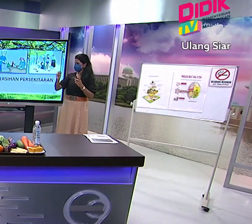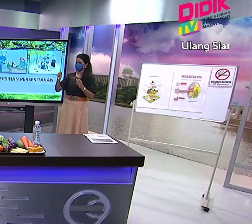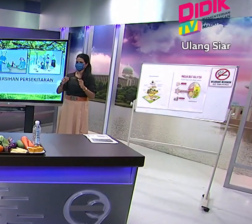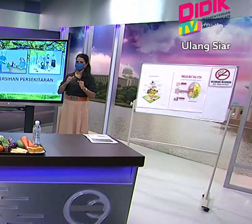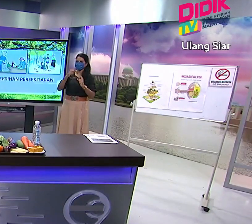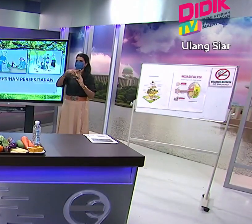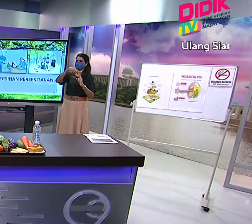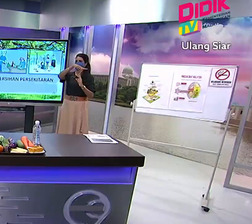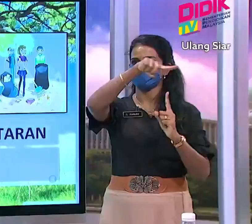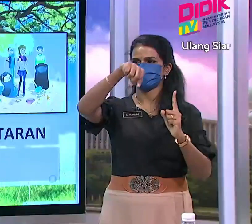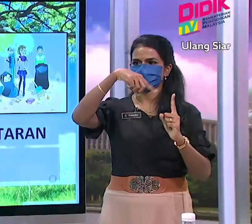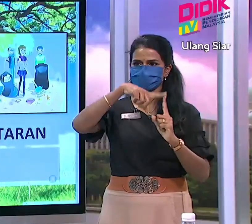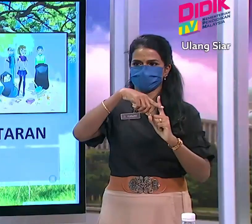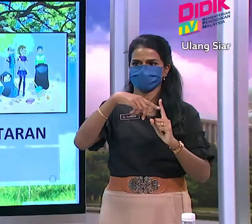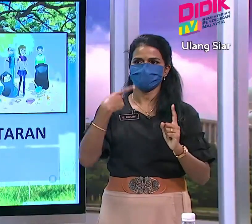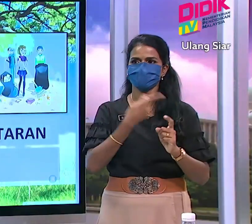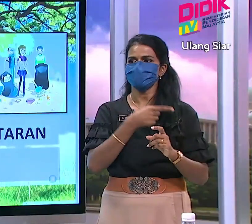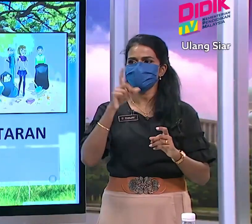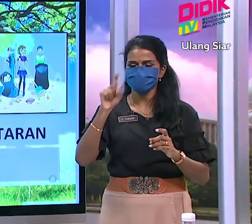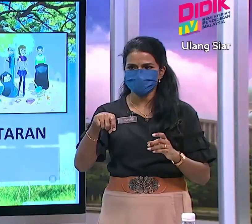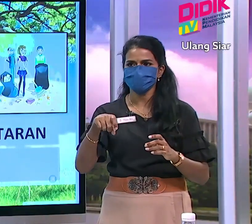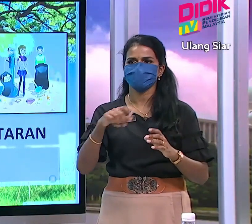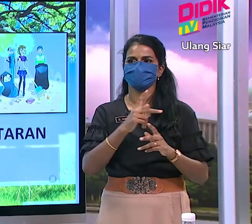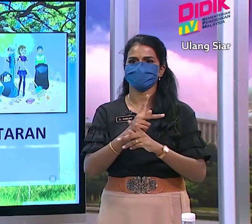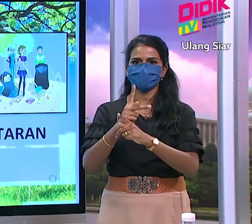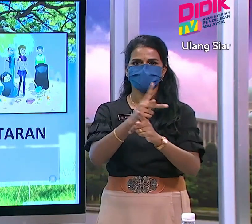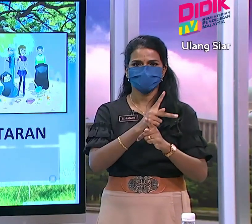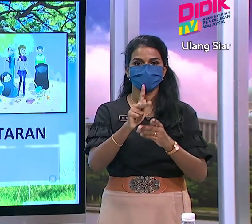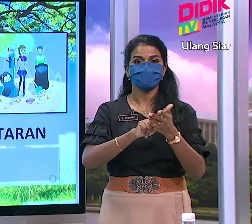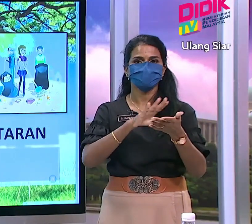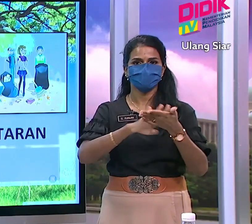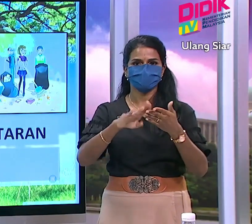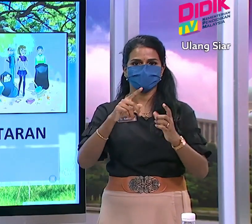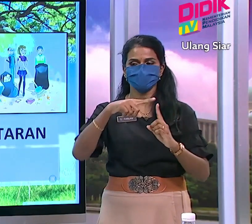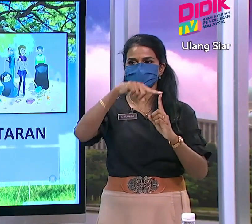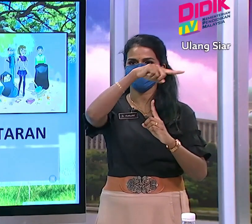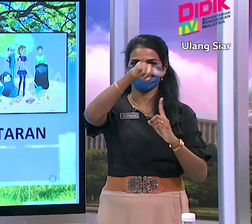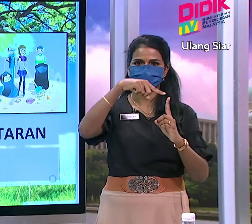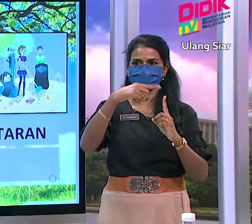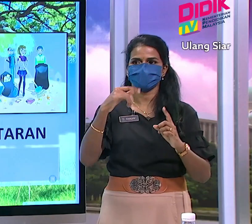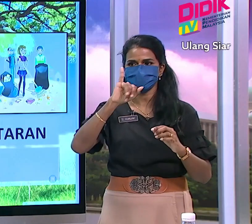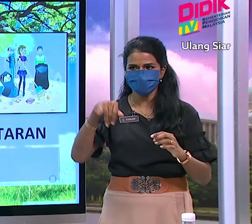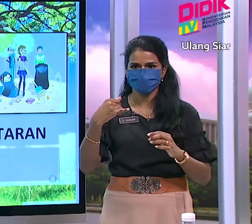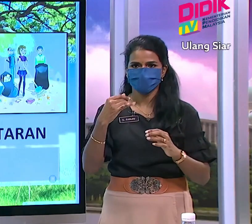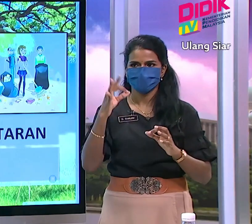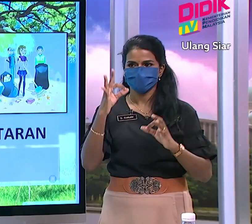kebersihan persekitaran. Kita mesti jaga kebersihan persekitaran juga.